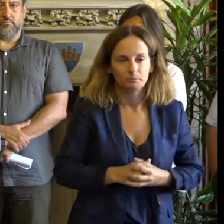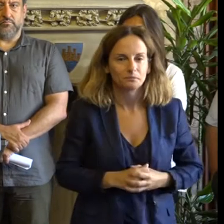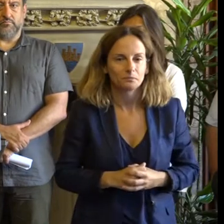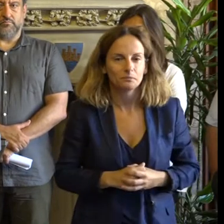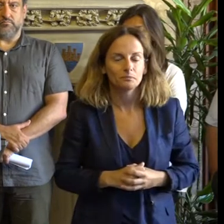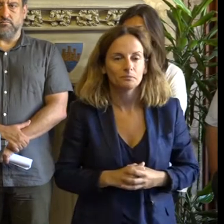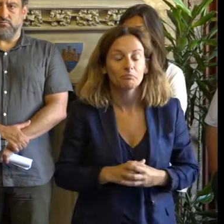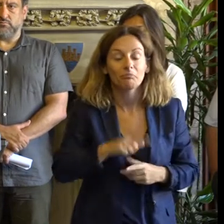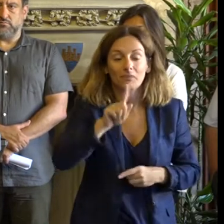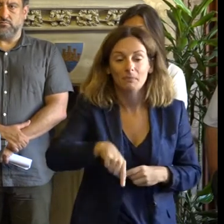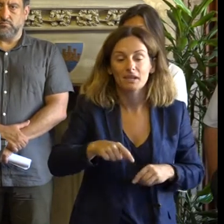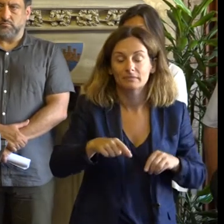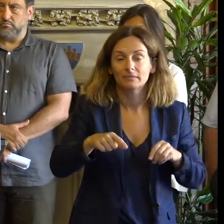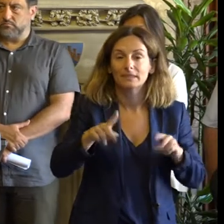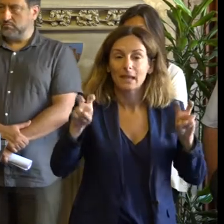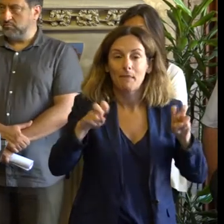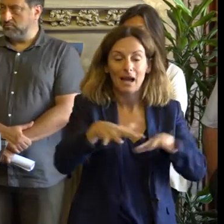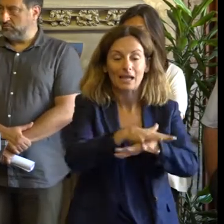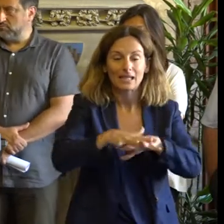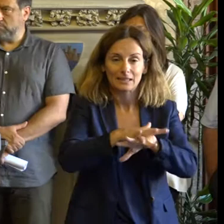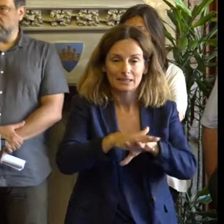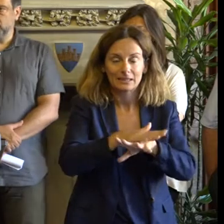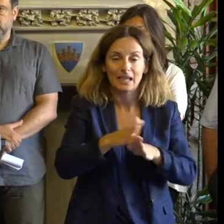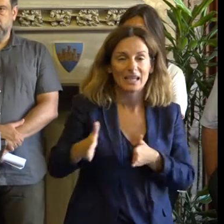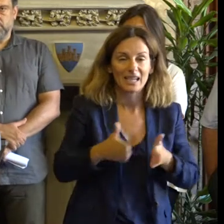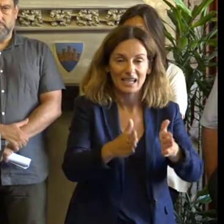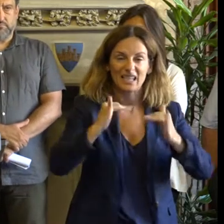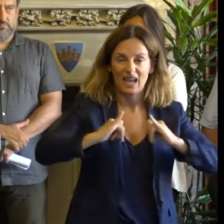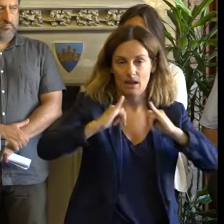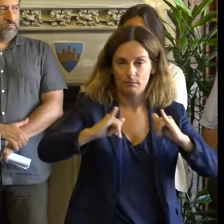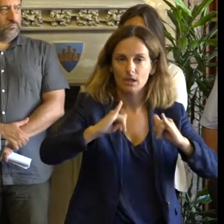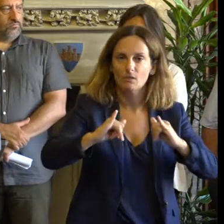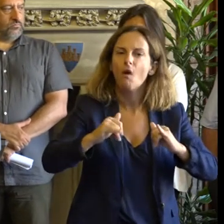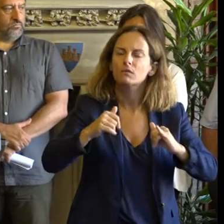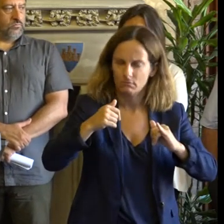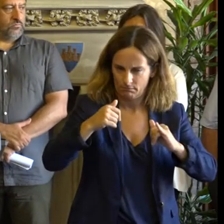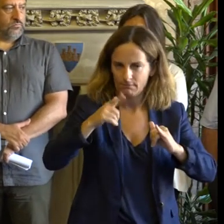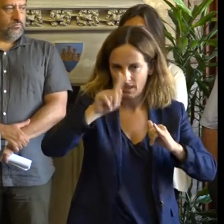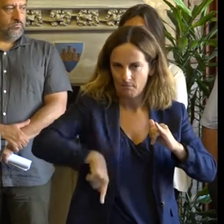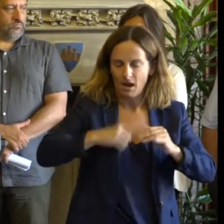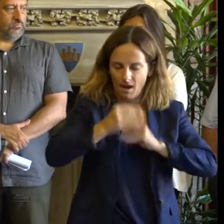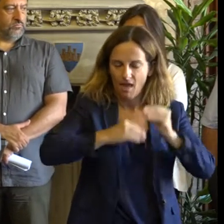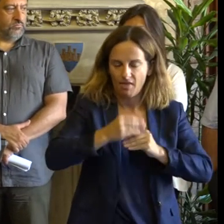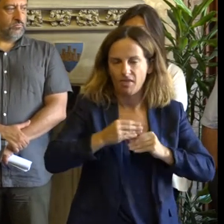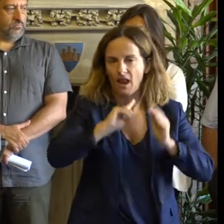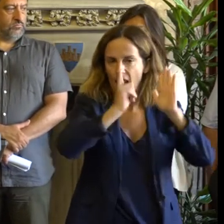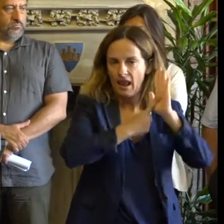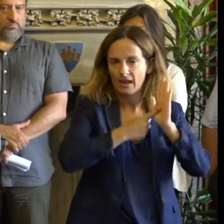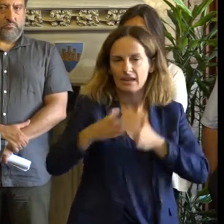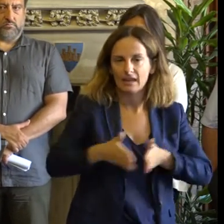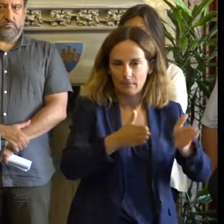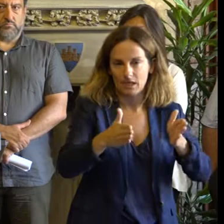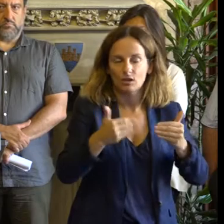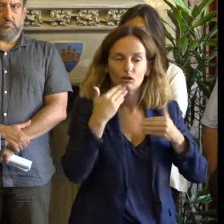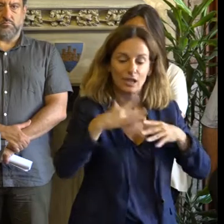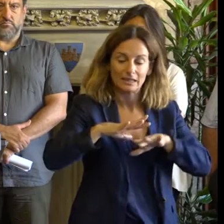nivell de xarxa de camins s'està elaborant tota una llei de camins a través dels departaments de Medi Ambient i també de Territori